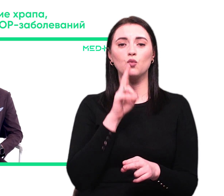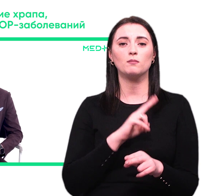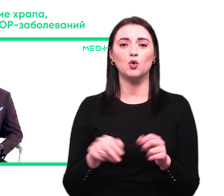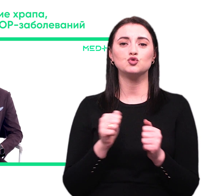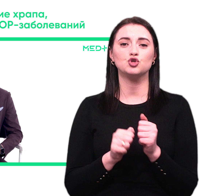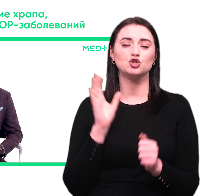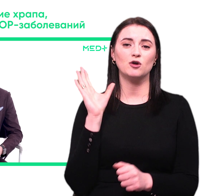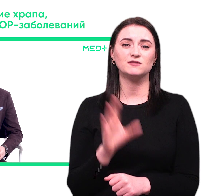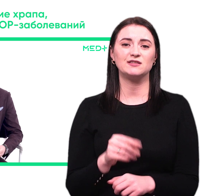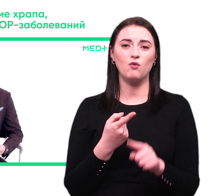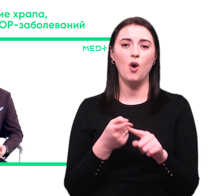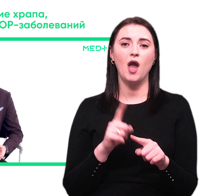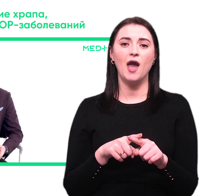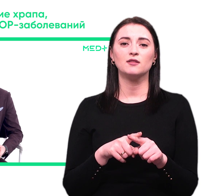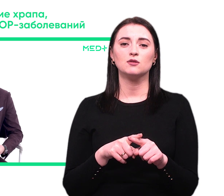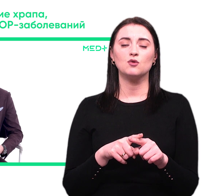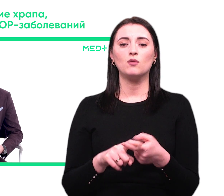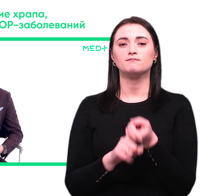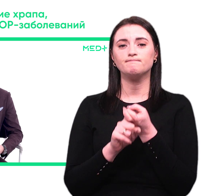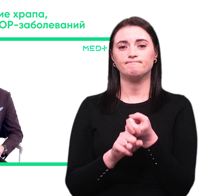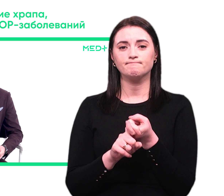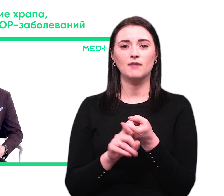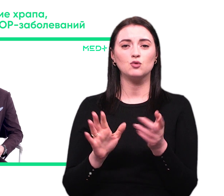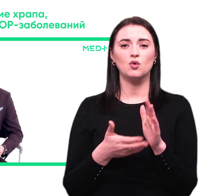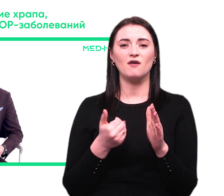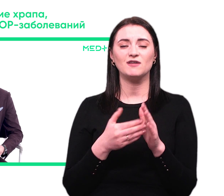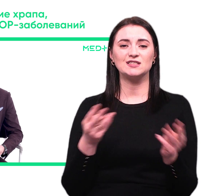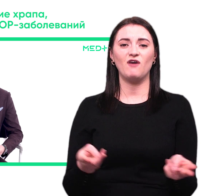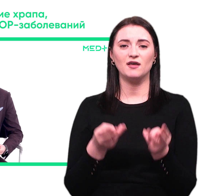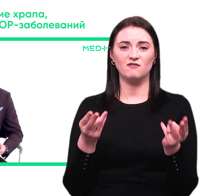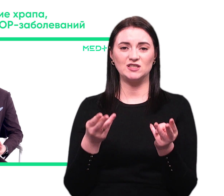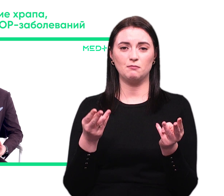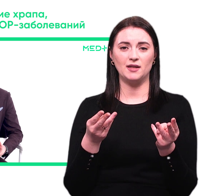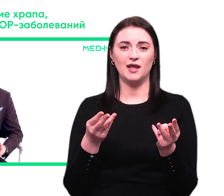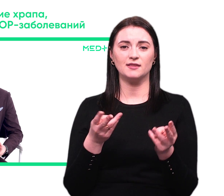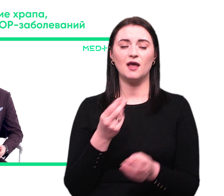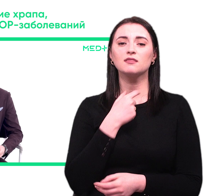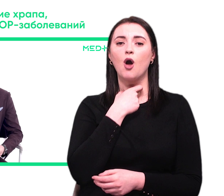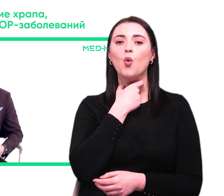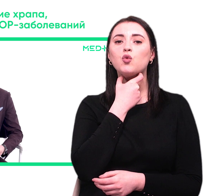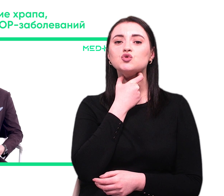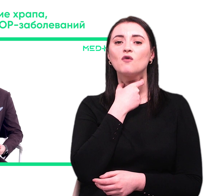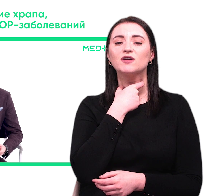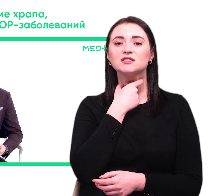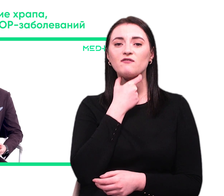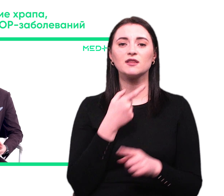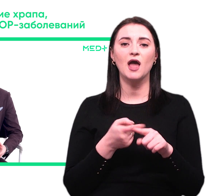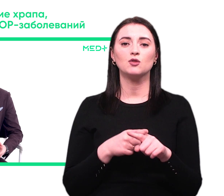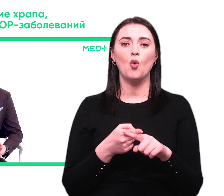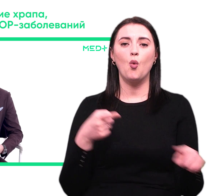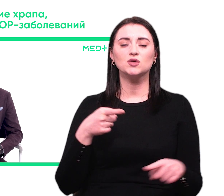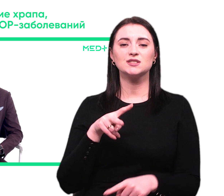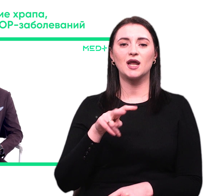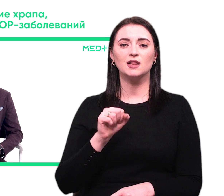Чаще всего это бактериальная инфекция, которая вызывает воспаление на голосовых складках. Это называется острый